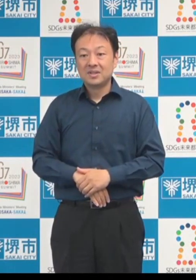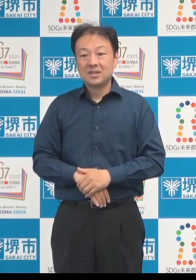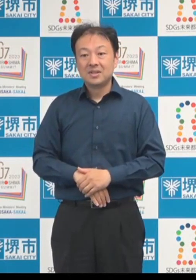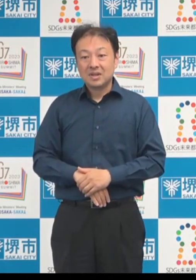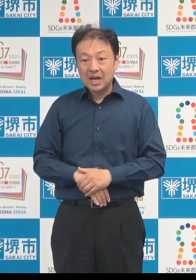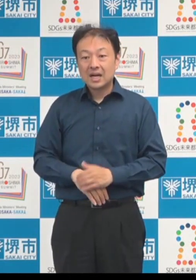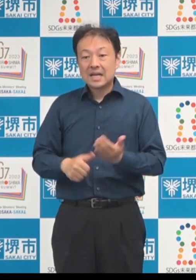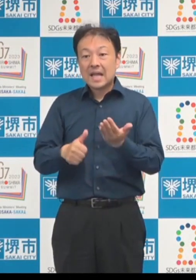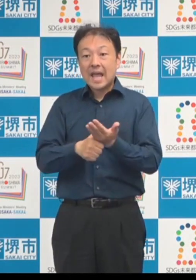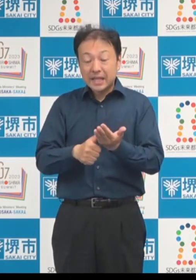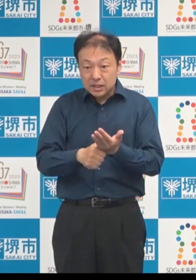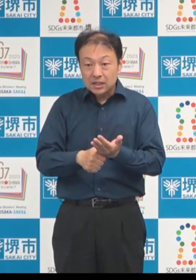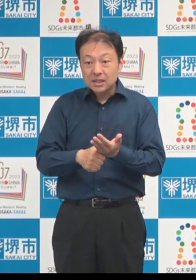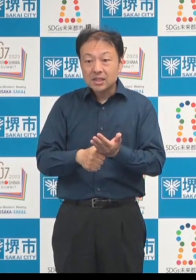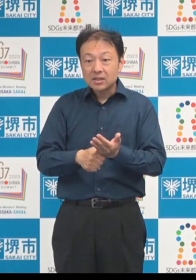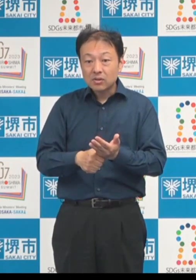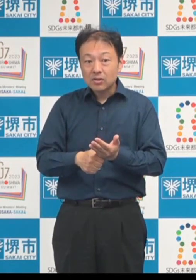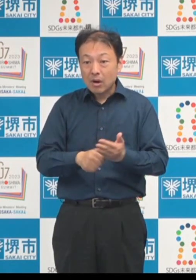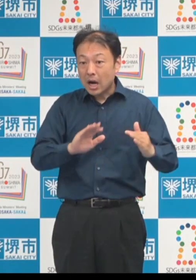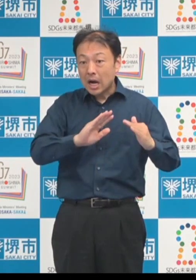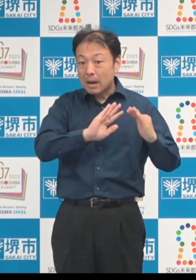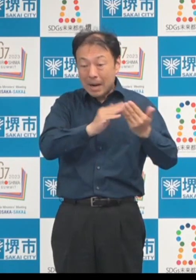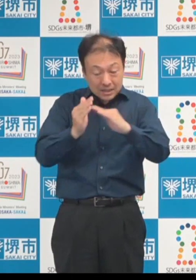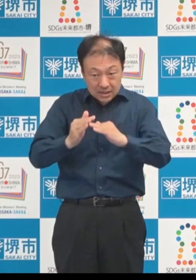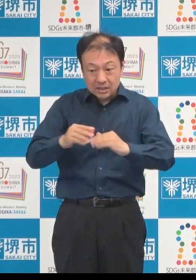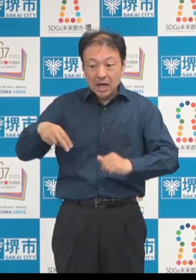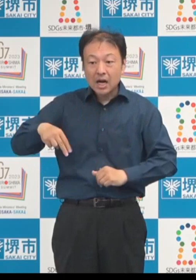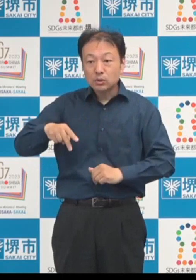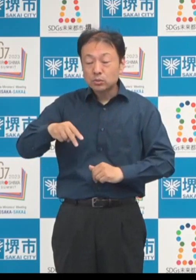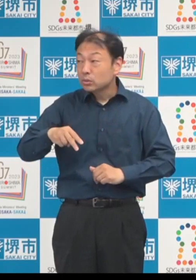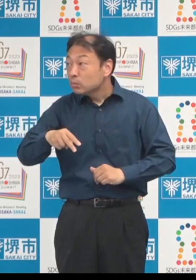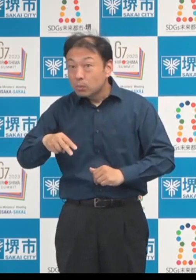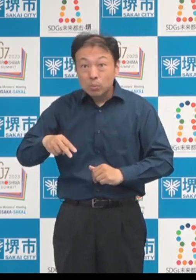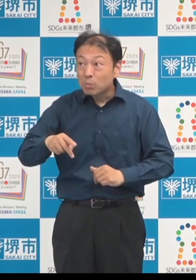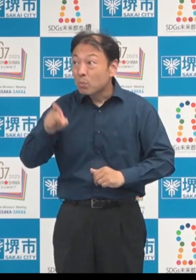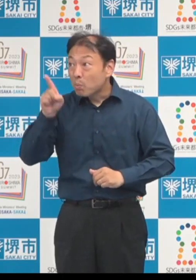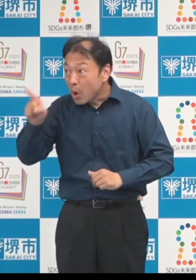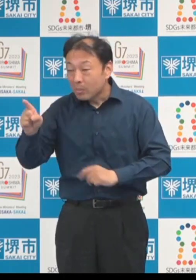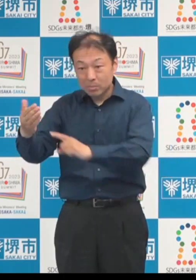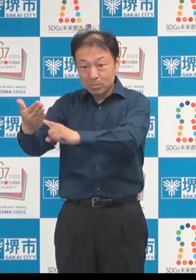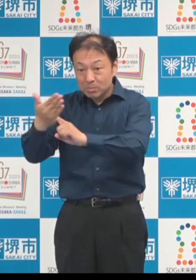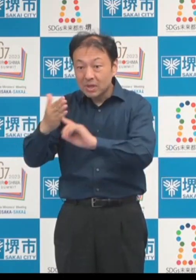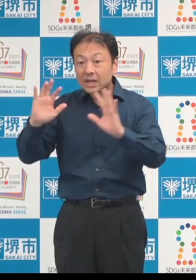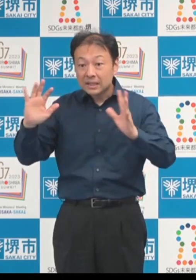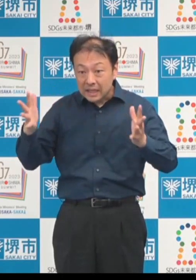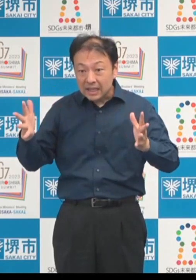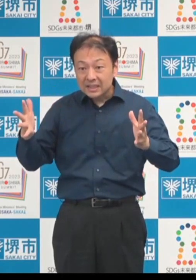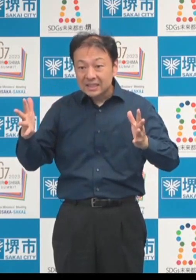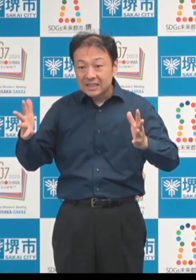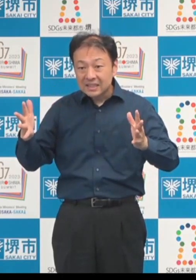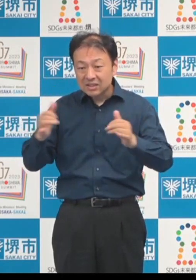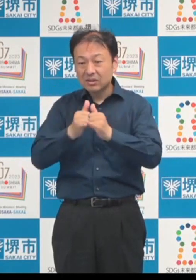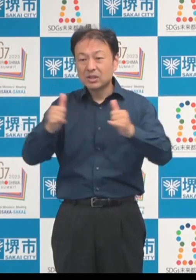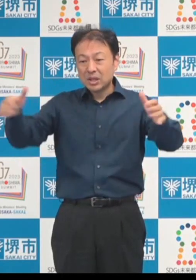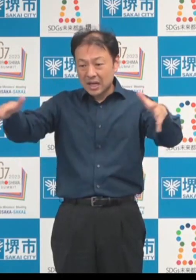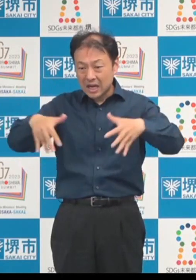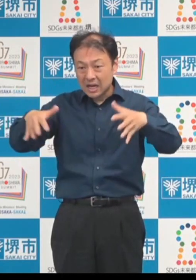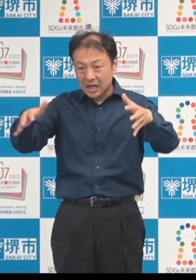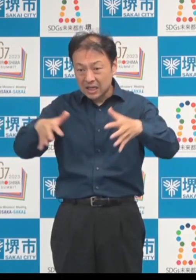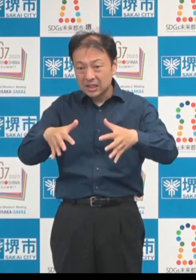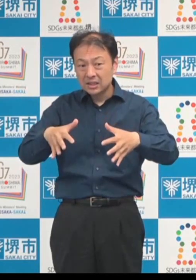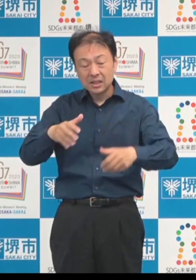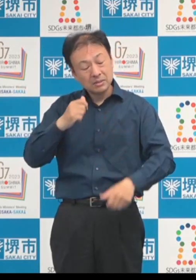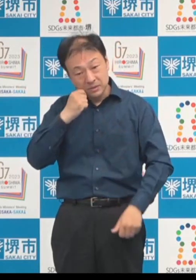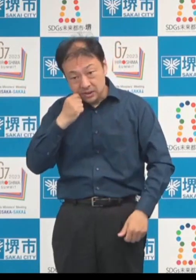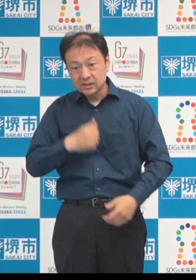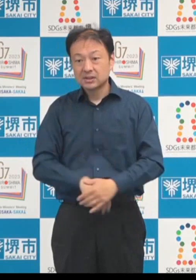街を歩いてる時にフラッと行くような告知をもう少ししていかないとですね、結局人は集まってこない。で中本にわざわざ